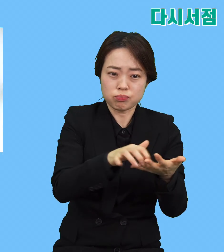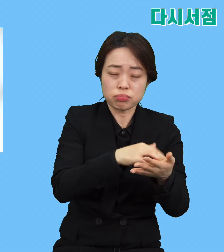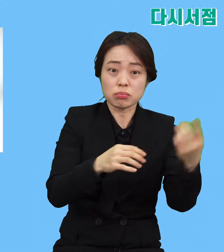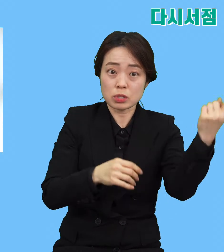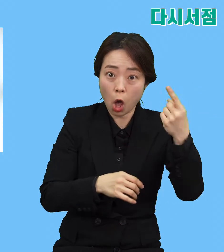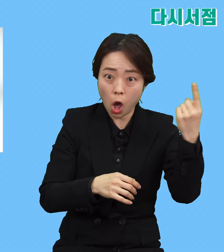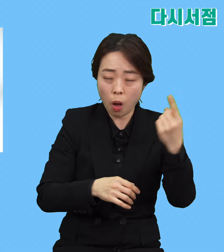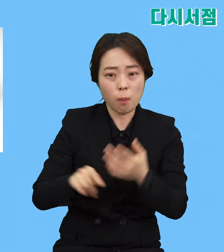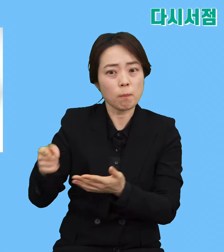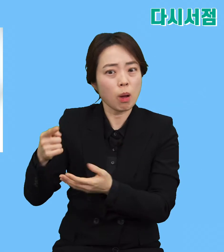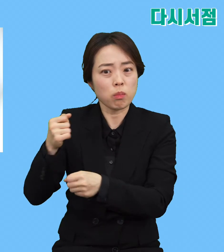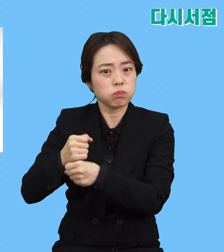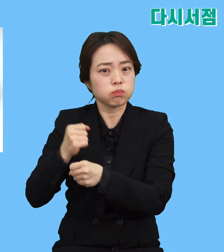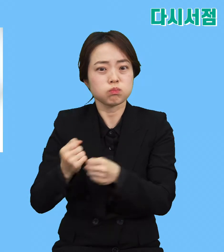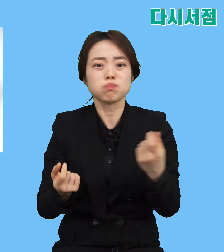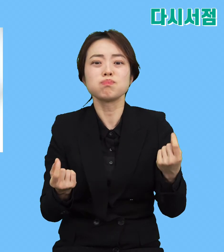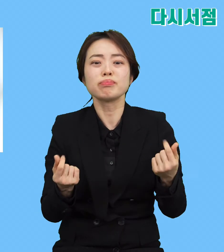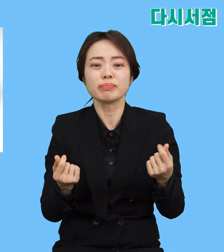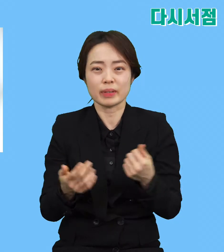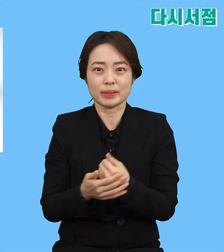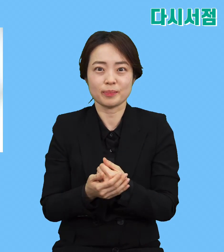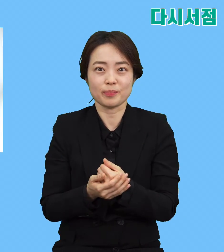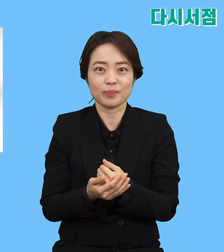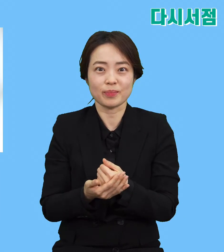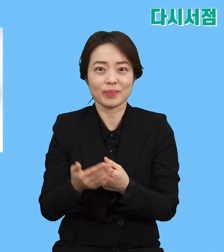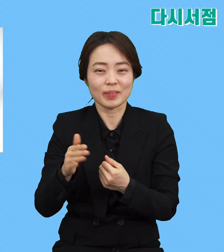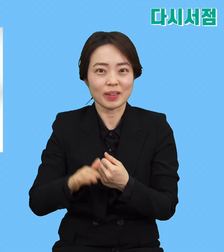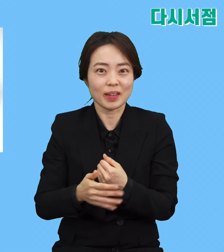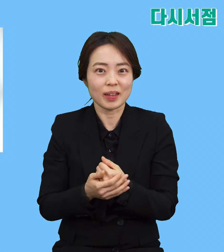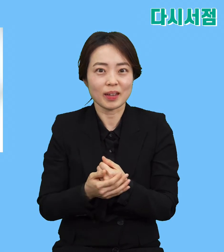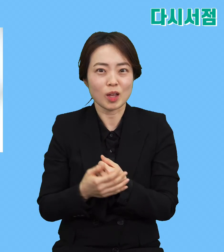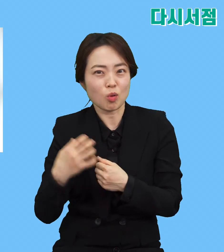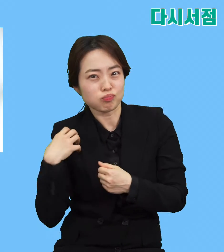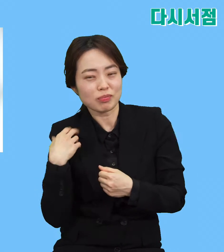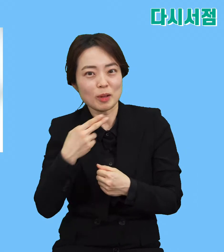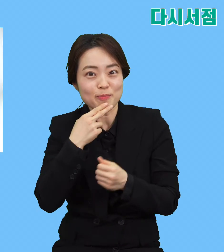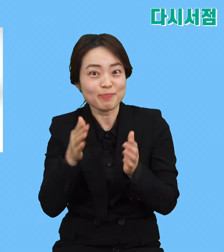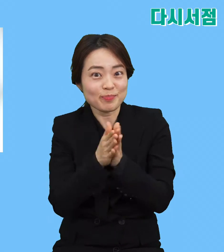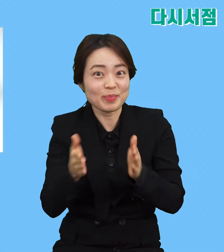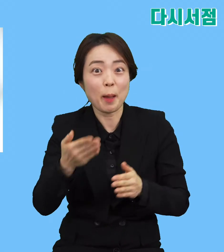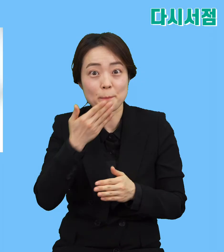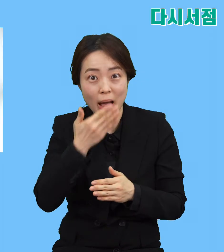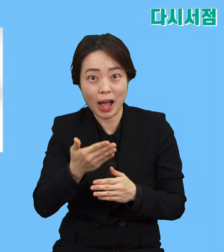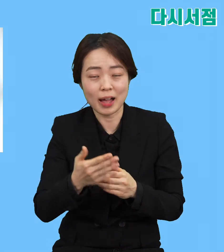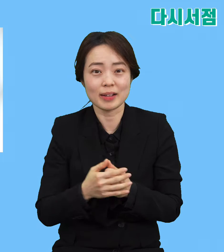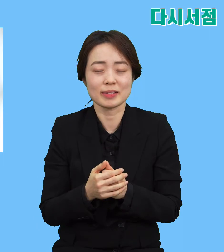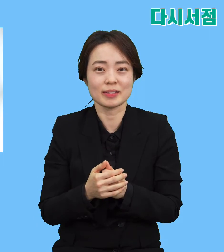그래서 작게 시작해 볼 수 있다는 장점이 있고